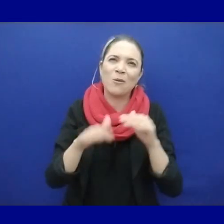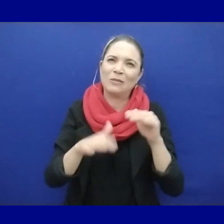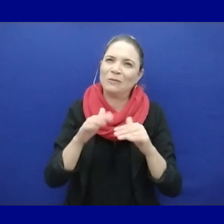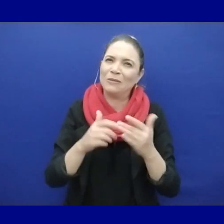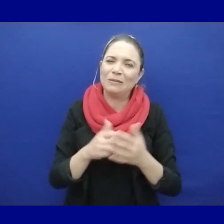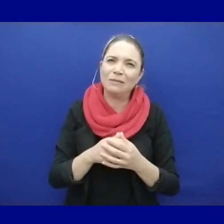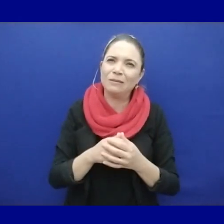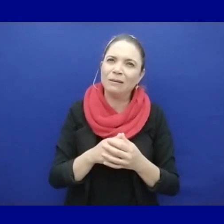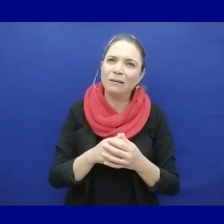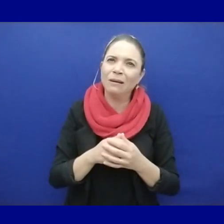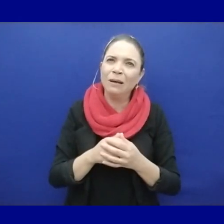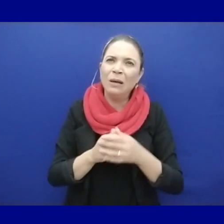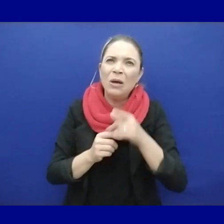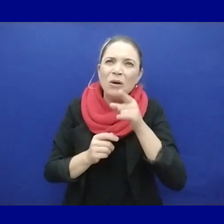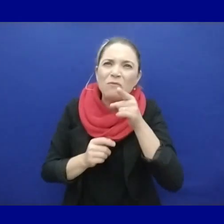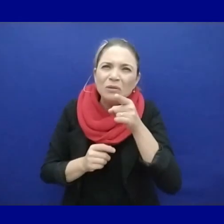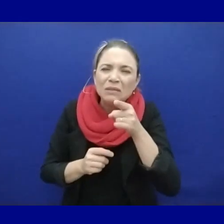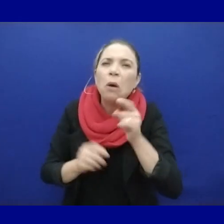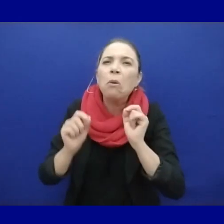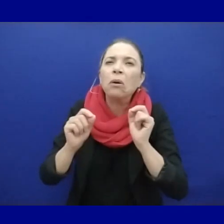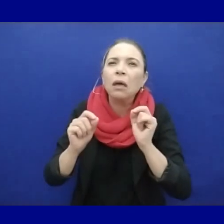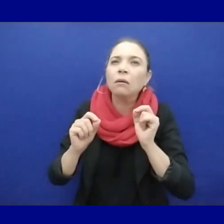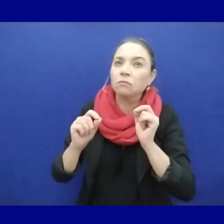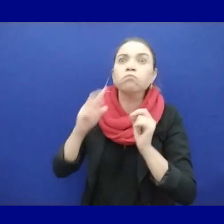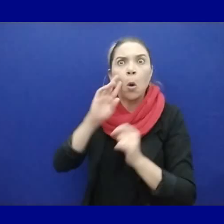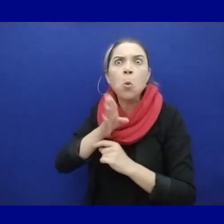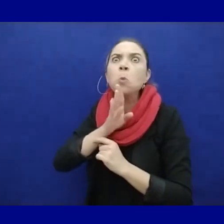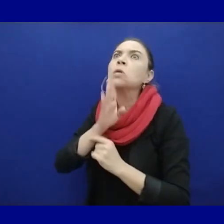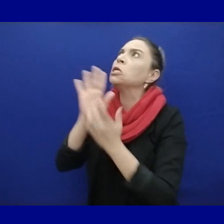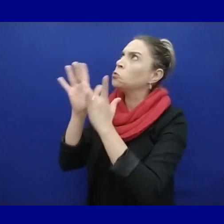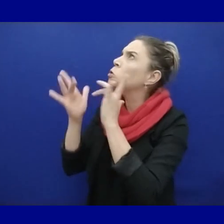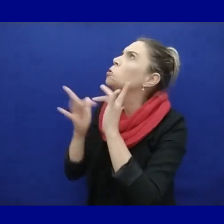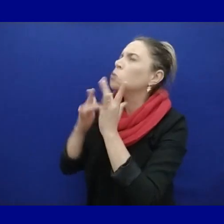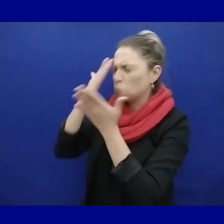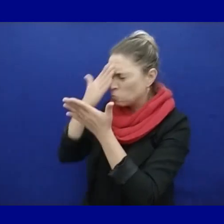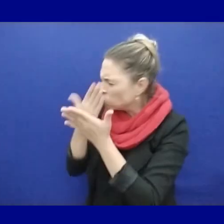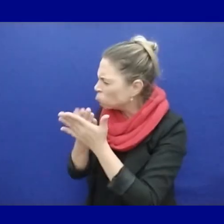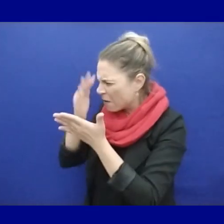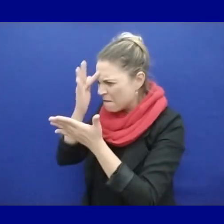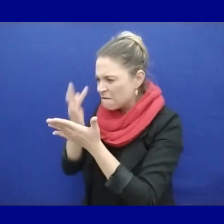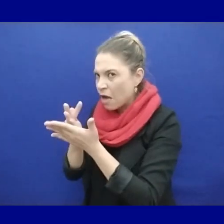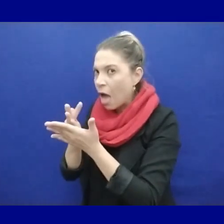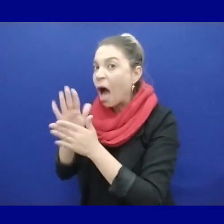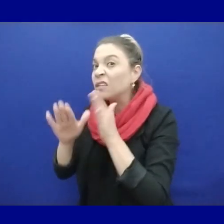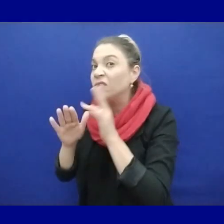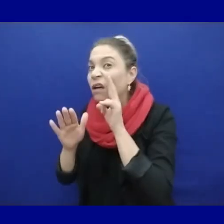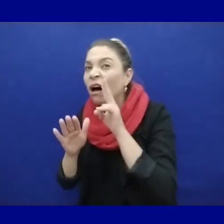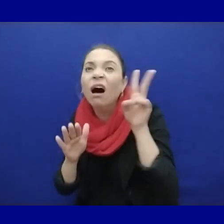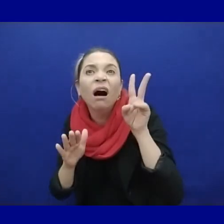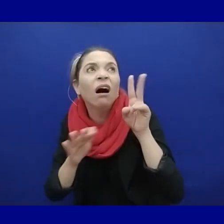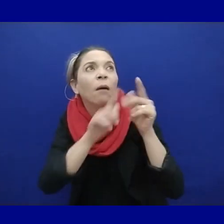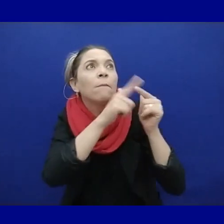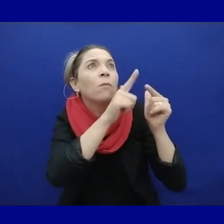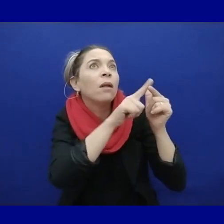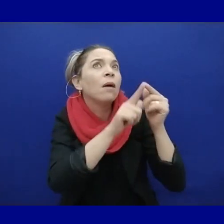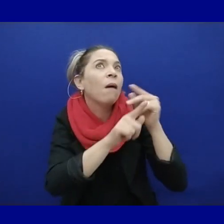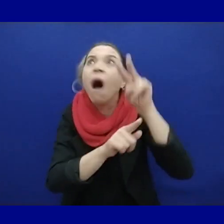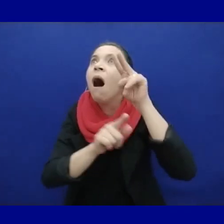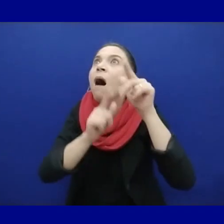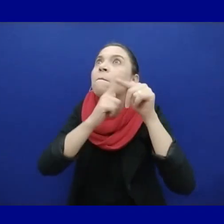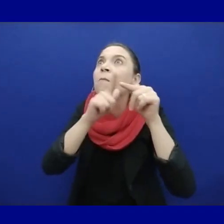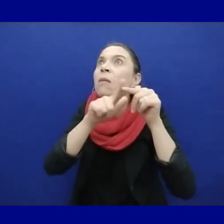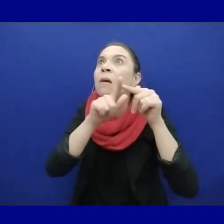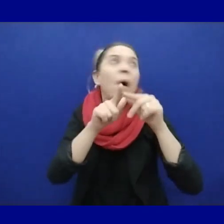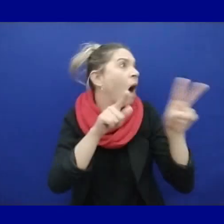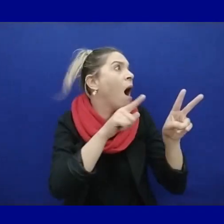ocasião? A palavra de Deus nos diz que todos o adoraram. Não era